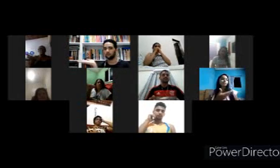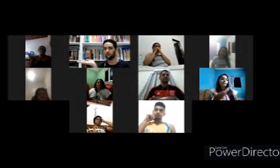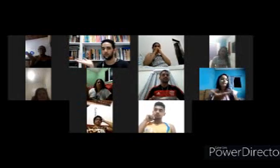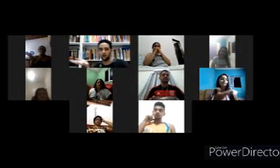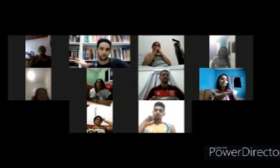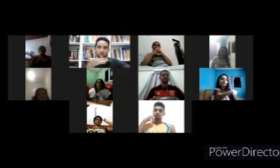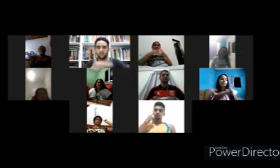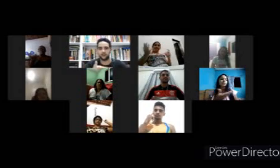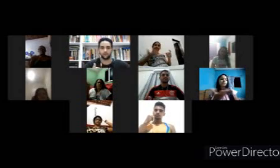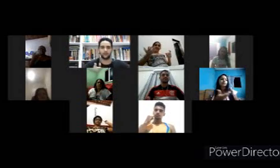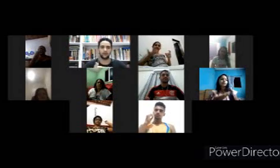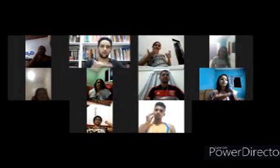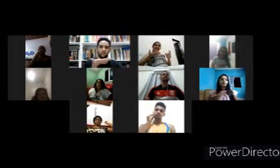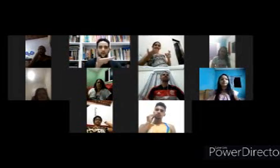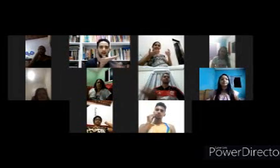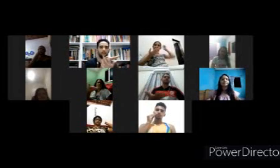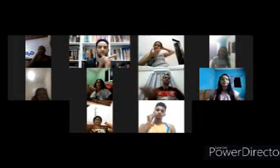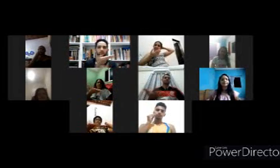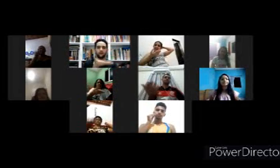outro. Só que virado para cá, com o polegar para fora.